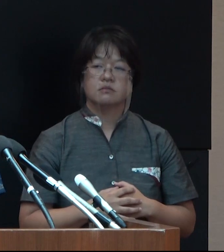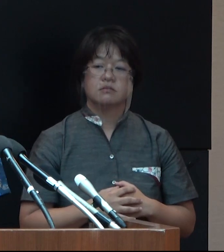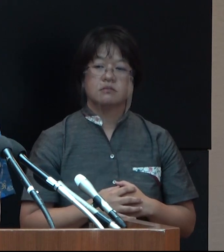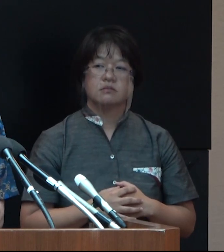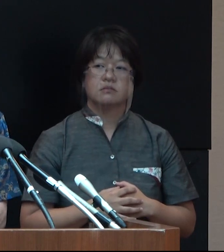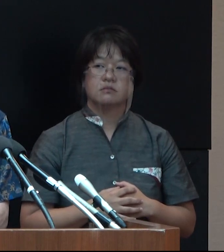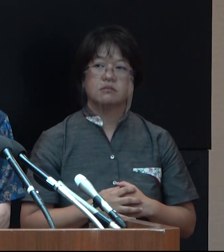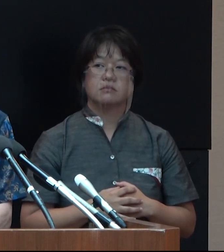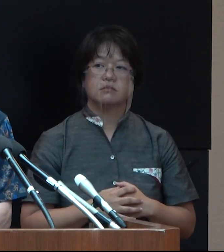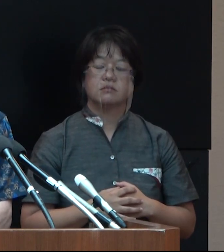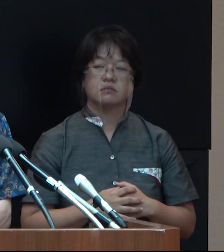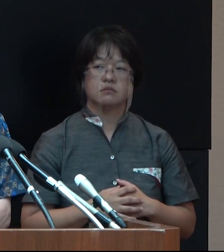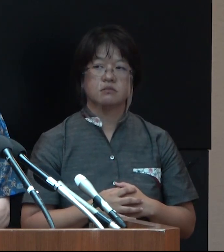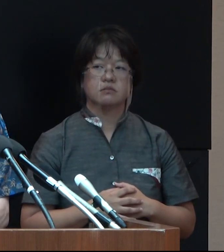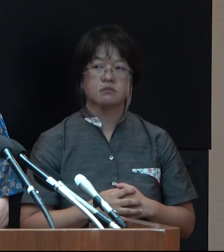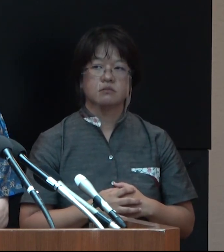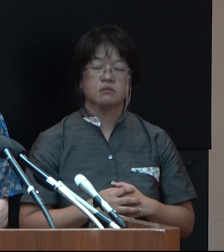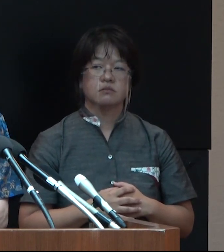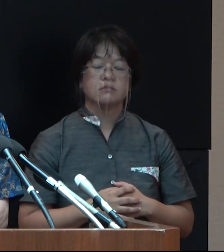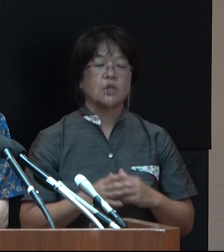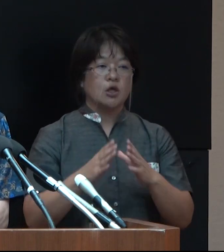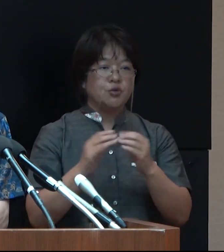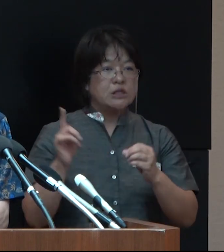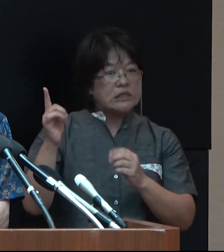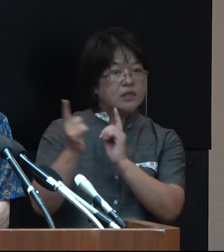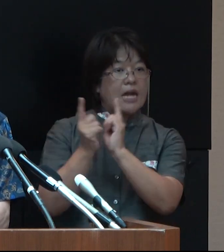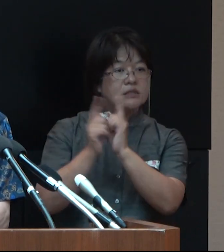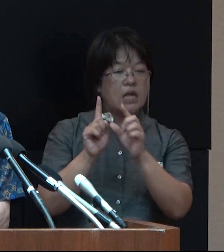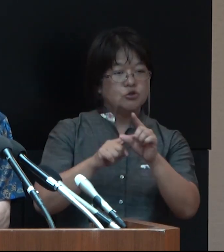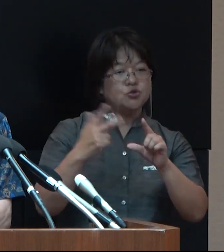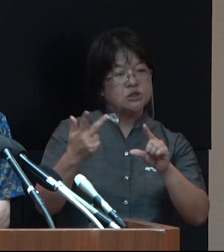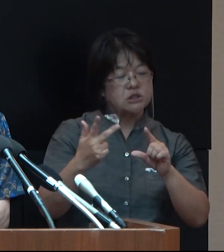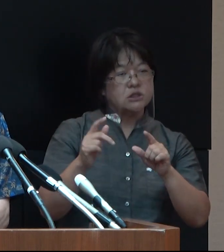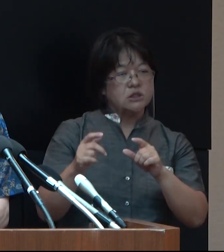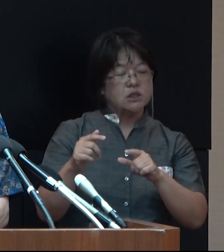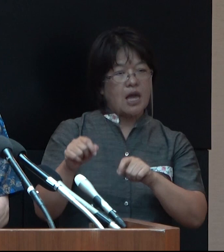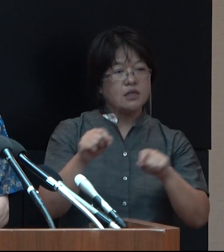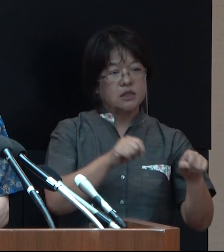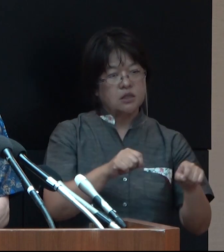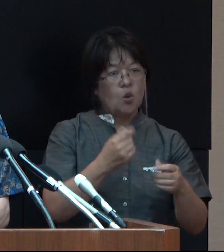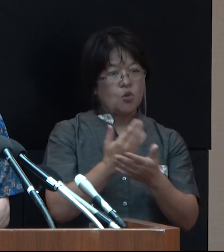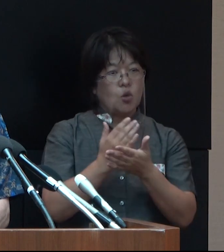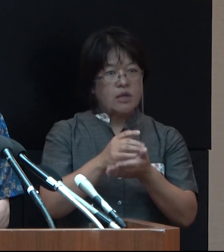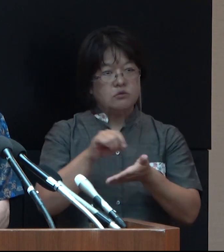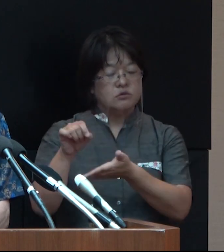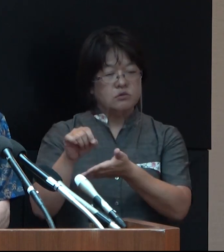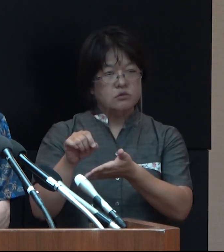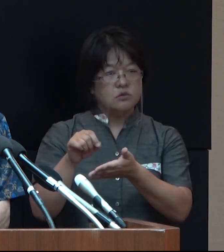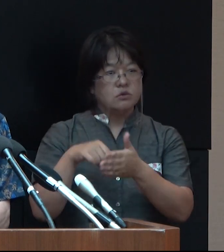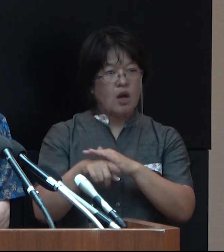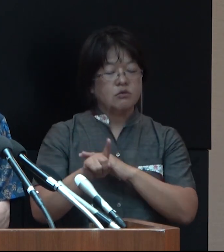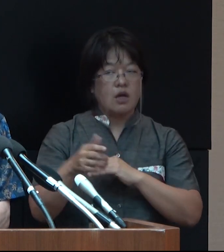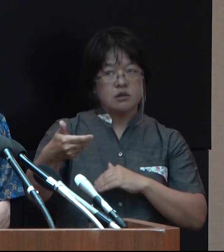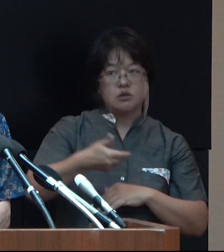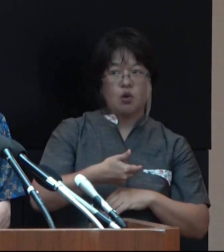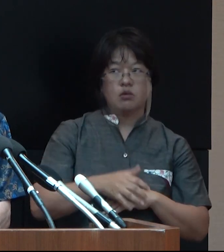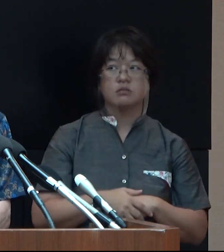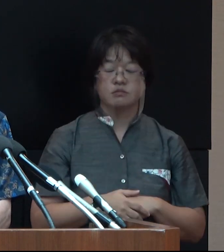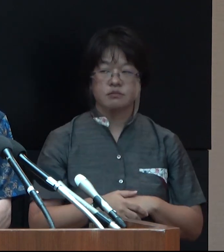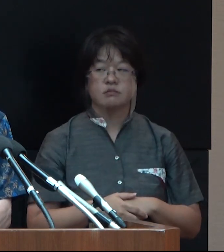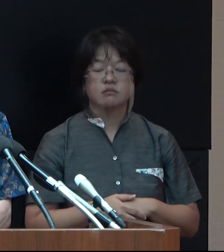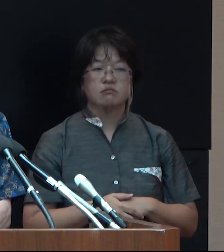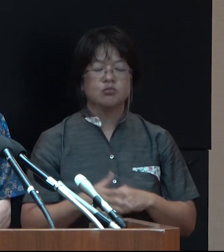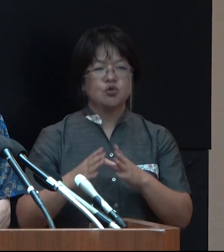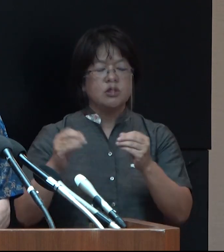とかの延期を求めたりとかそんな考えではない。 それは政府において判断されると思いますが、私